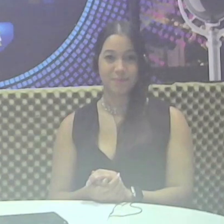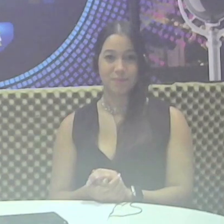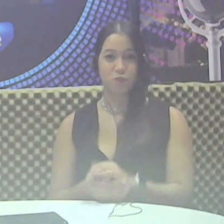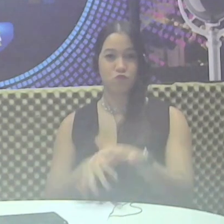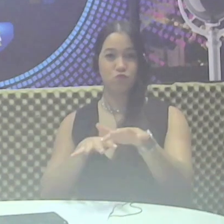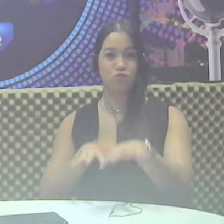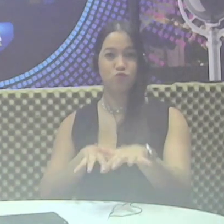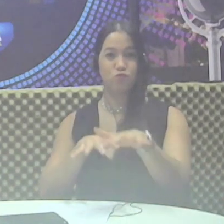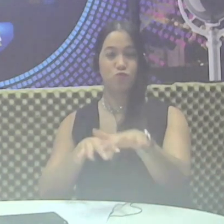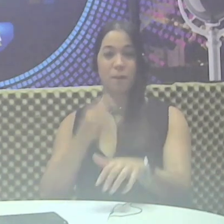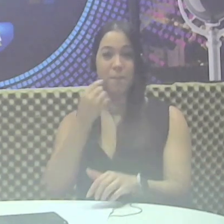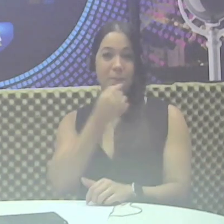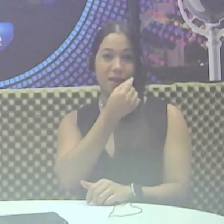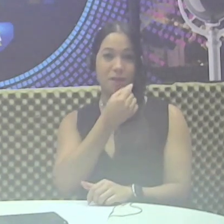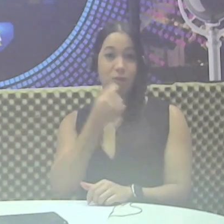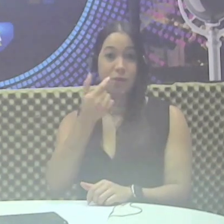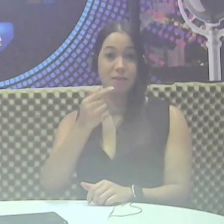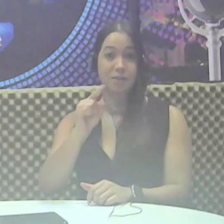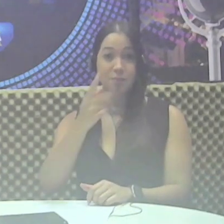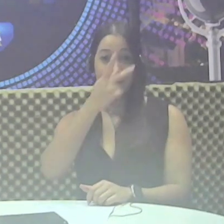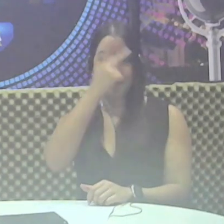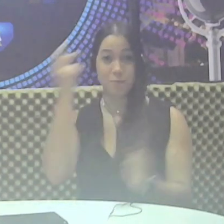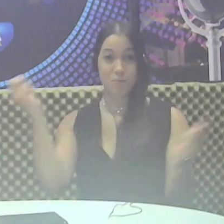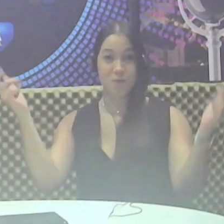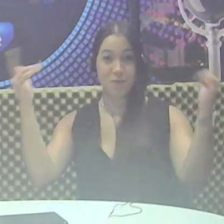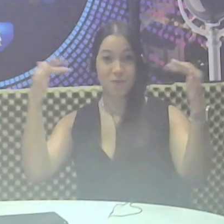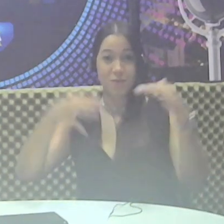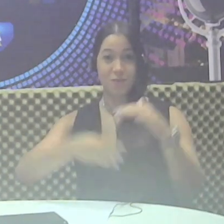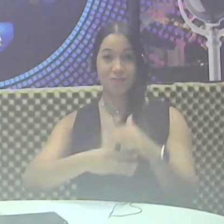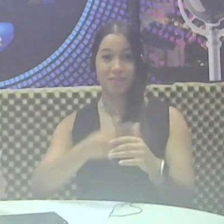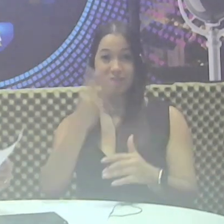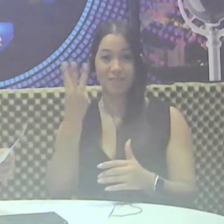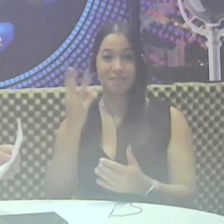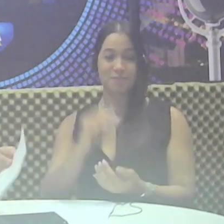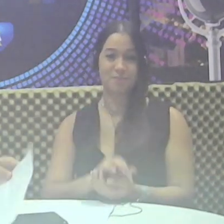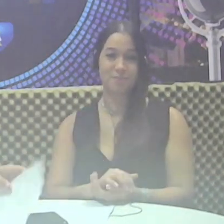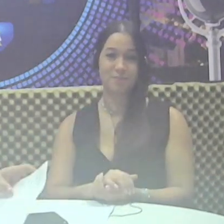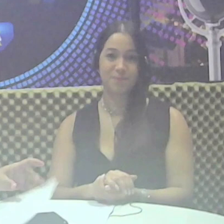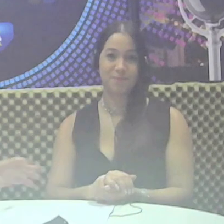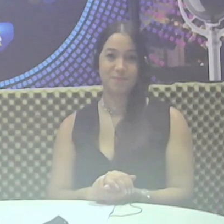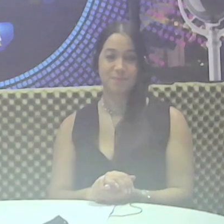Caminhada do Batom reúne 7 mil pessoas na terceira edição.